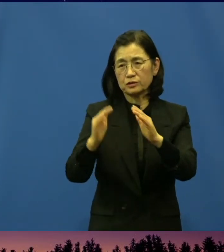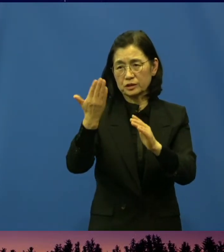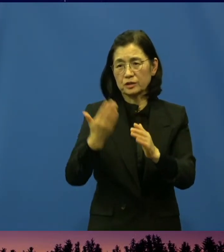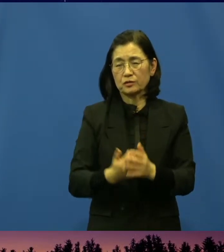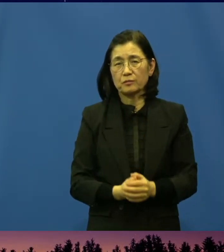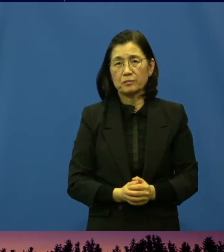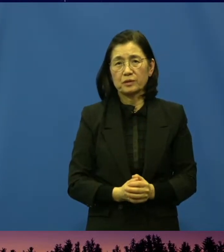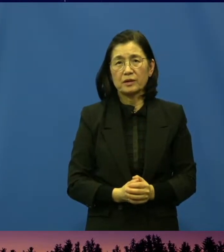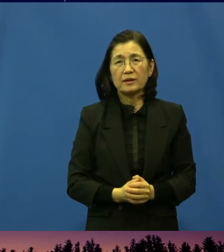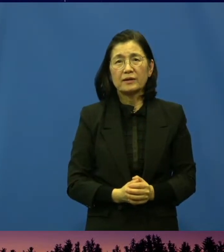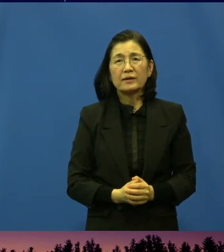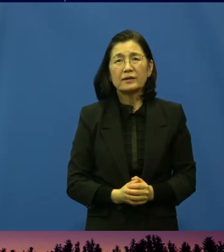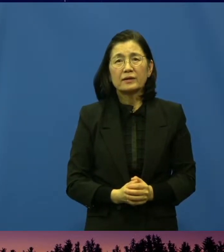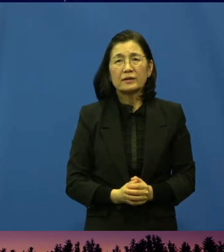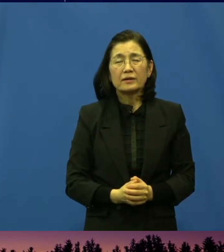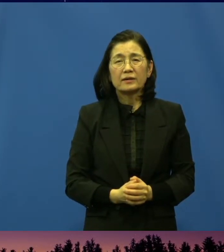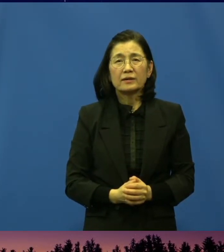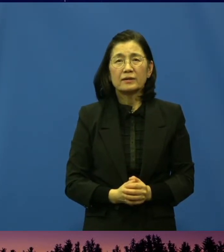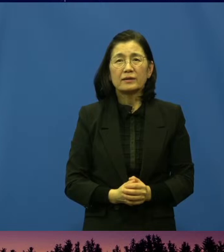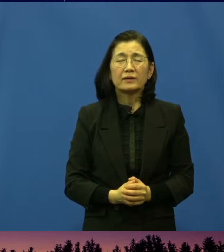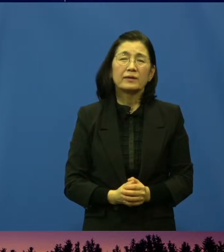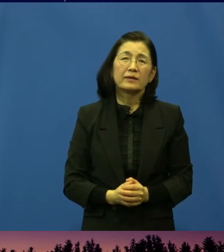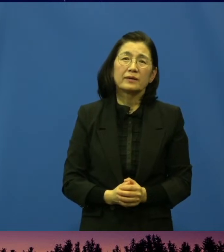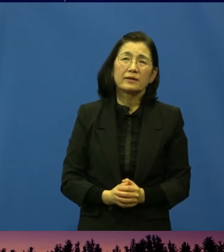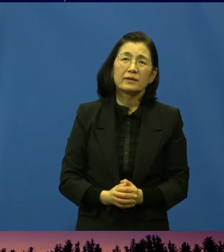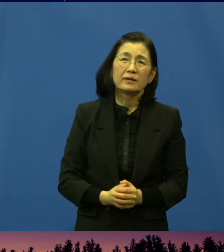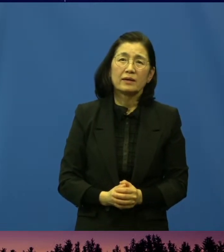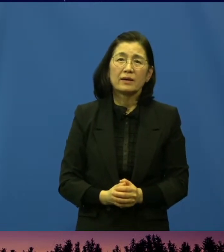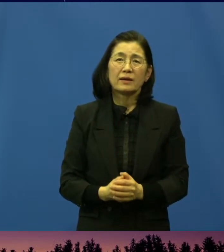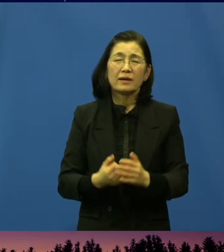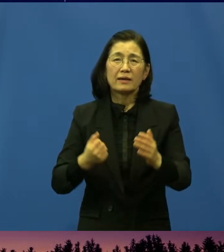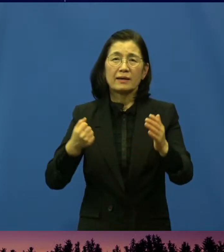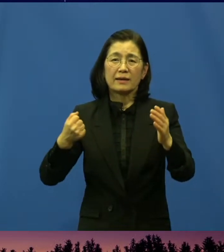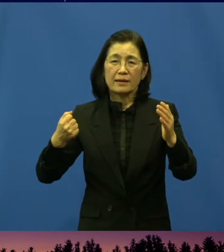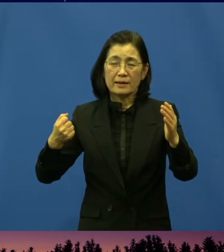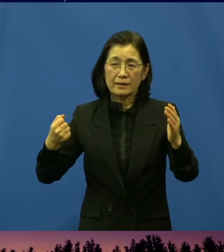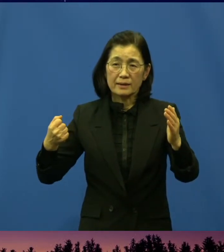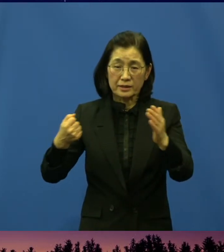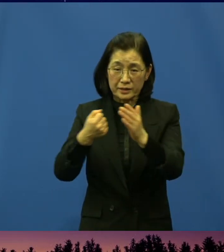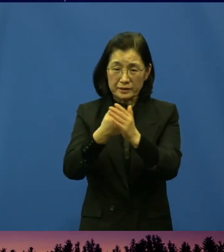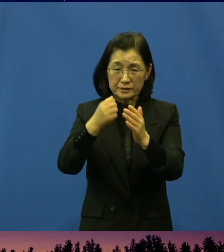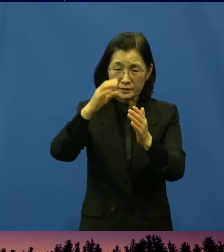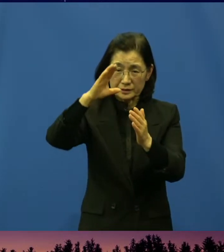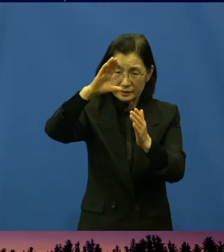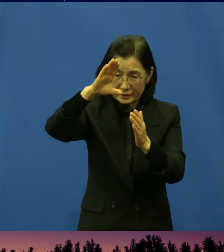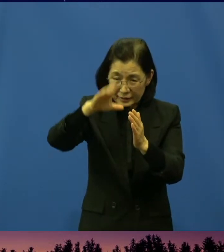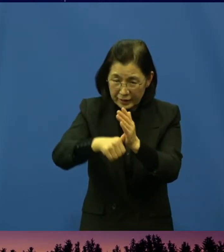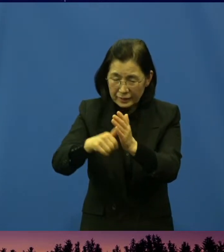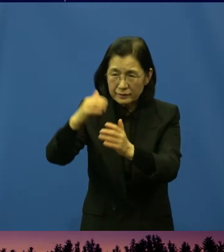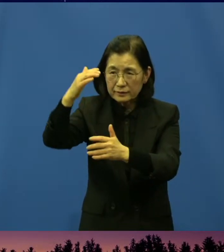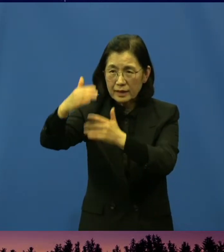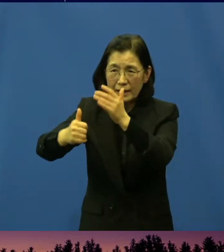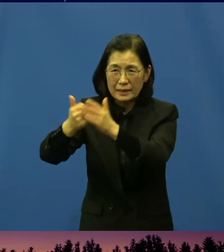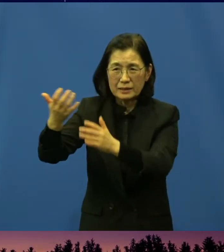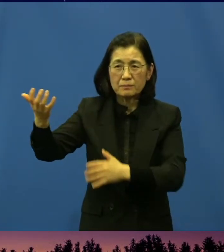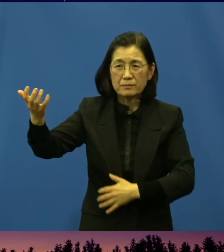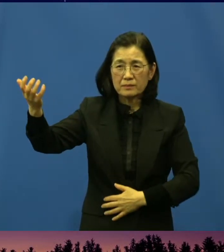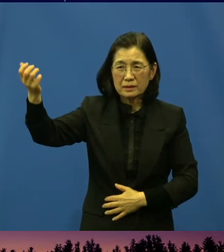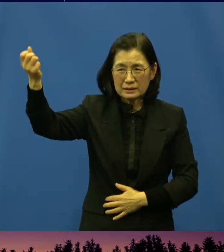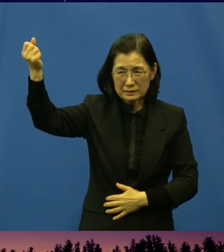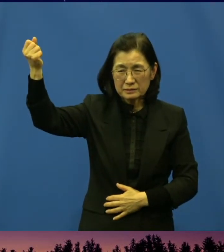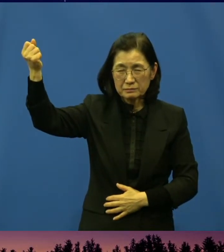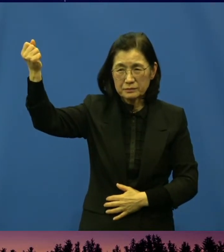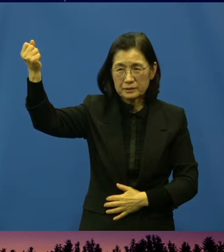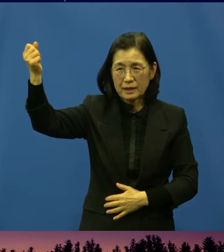쉬워요, 그거는. 그러니까 결정적인 시간, 그건 하나님의 손에 달려있는 거예요. 이게